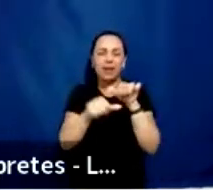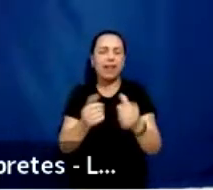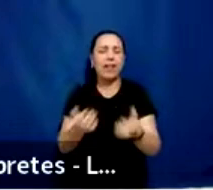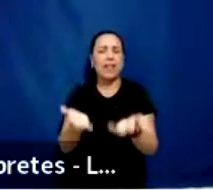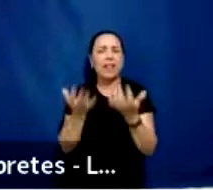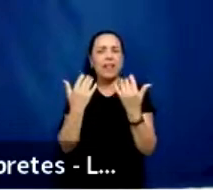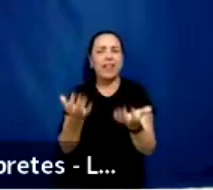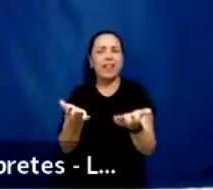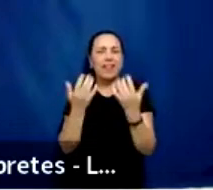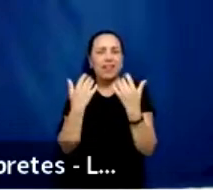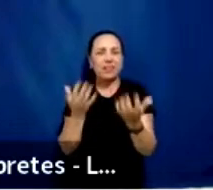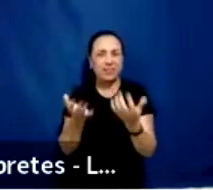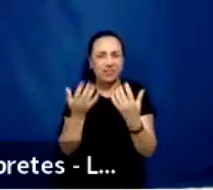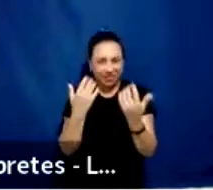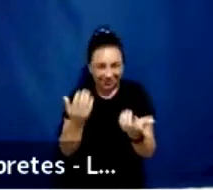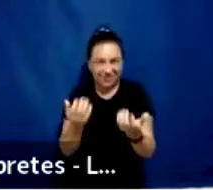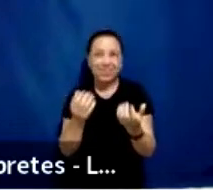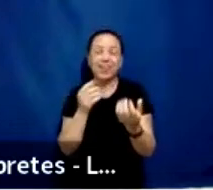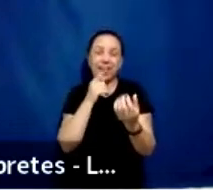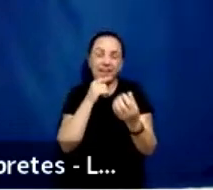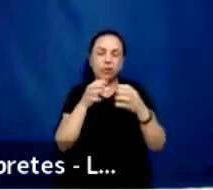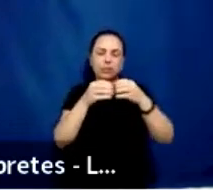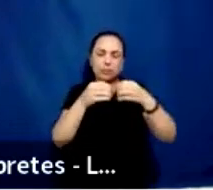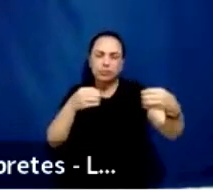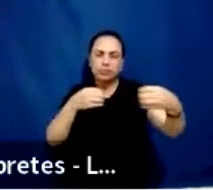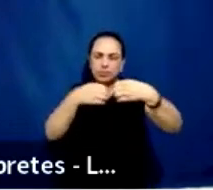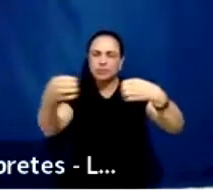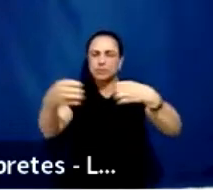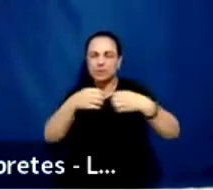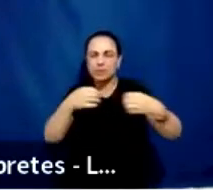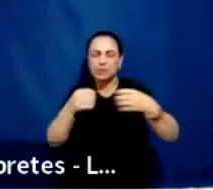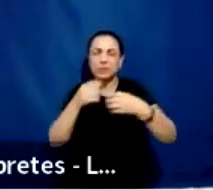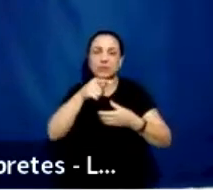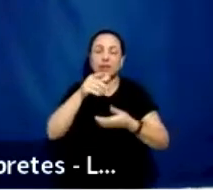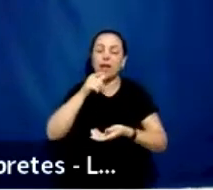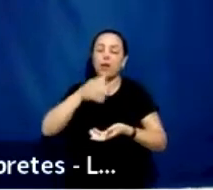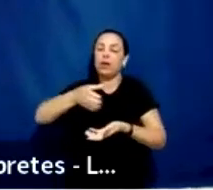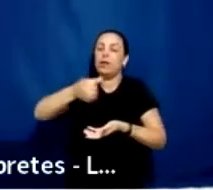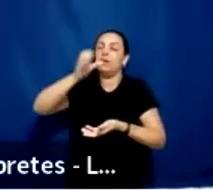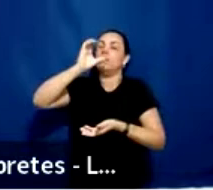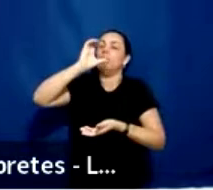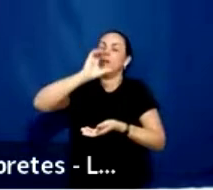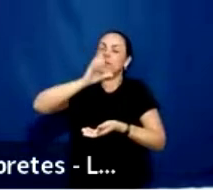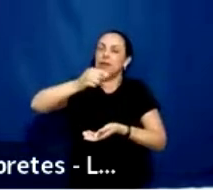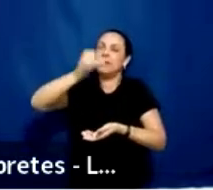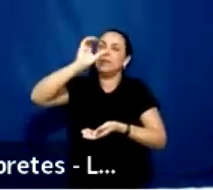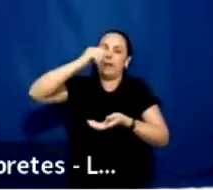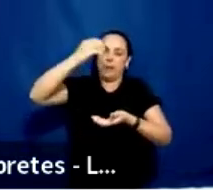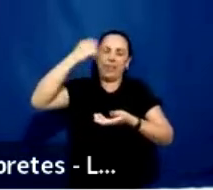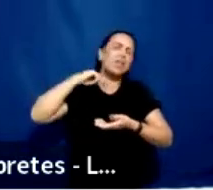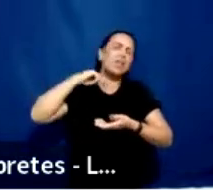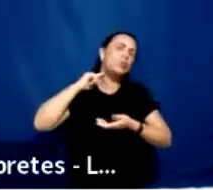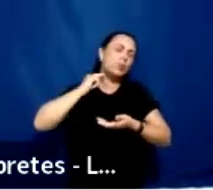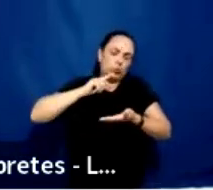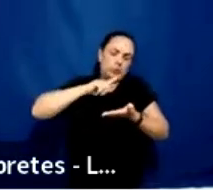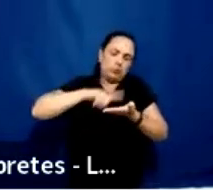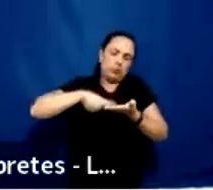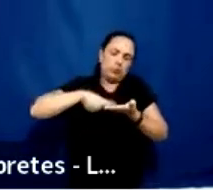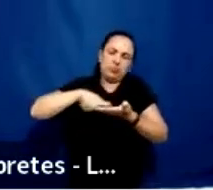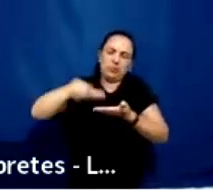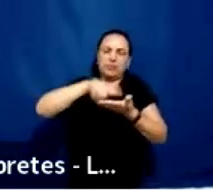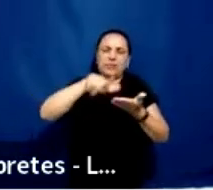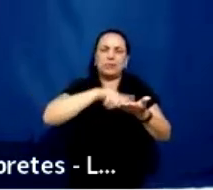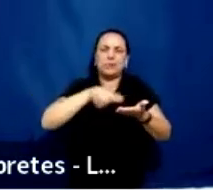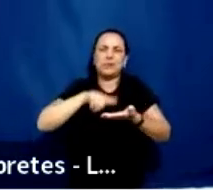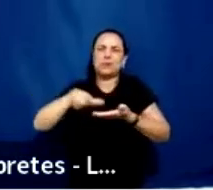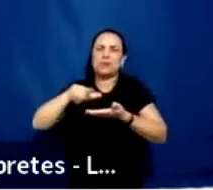que vai reduzir a acidez do nosso organismo. Olha só que maravilha! Lembra daquela acidez